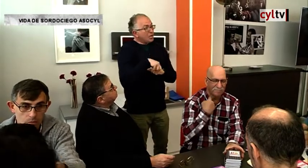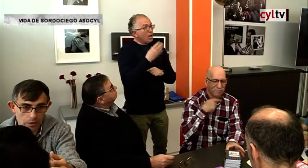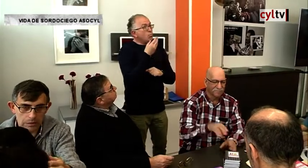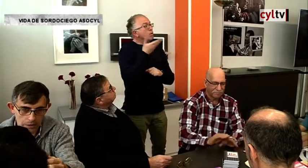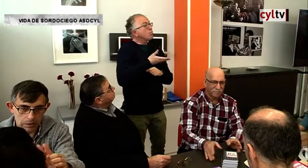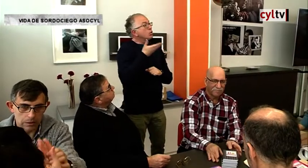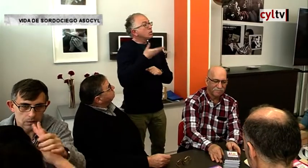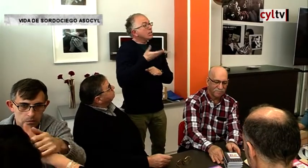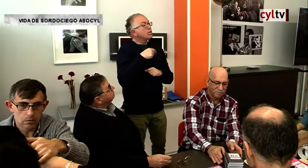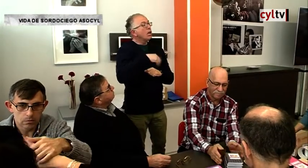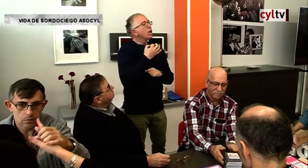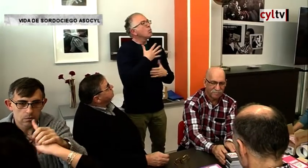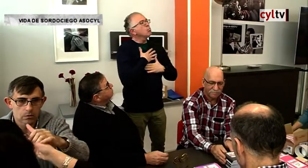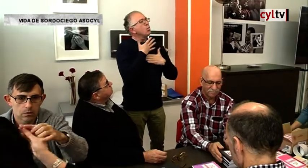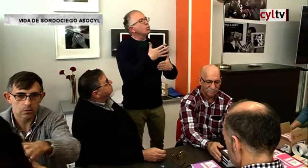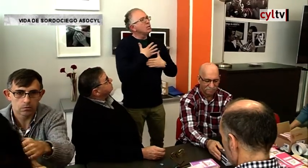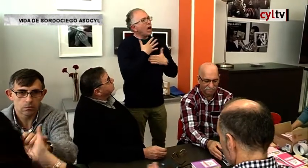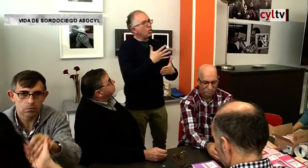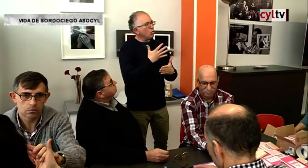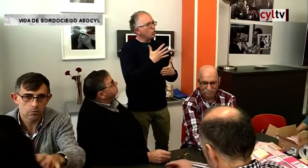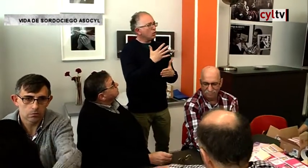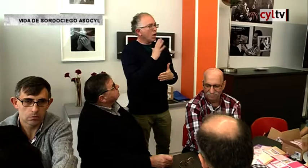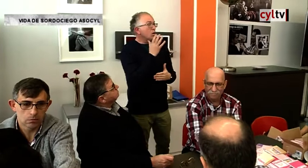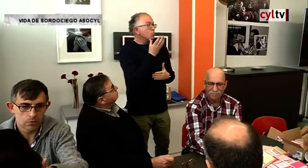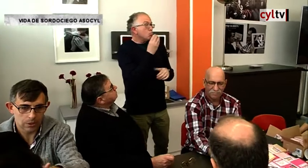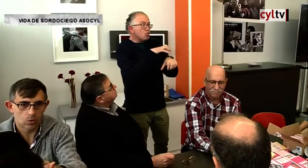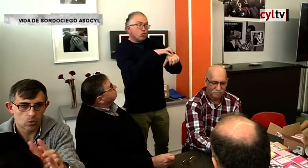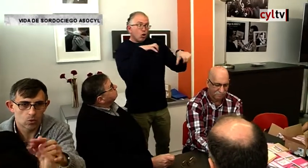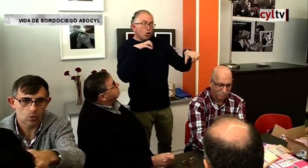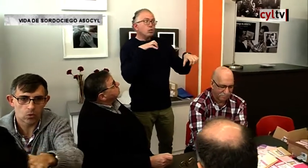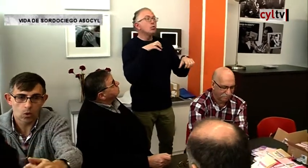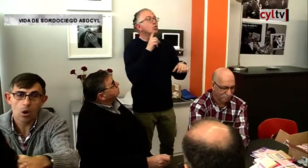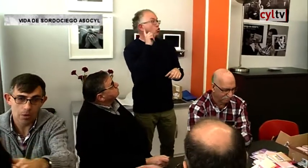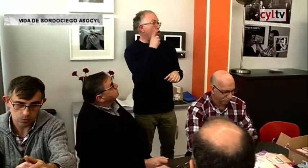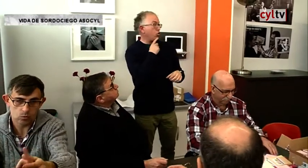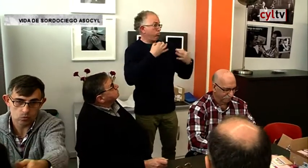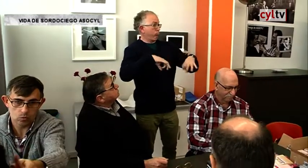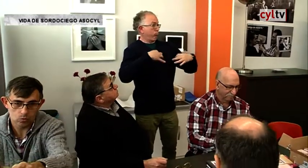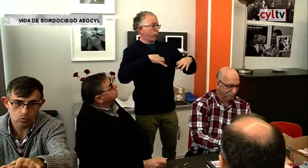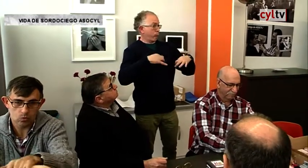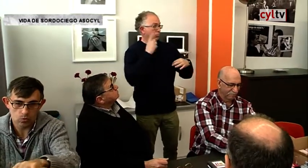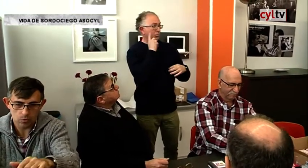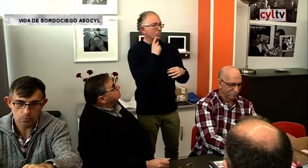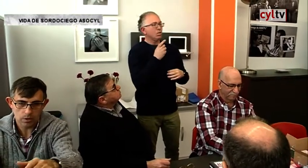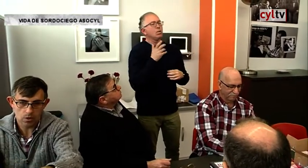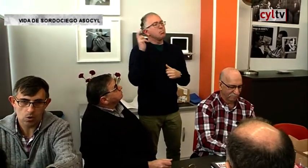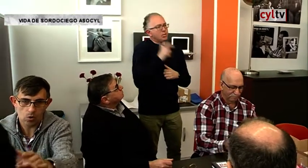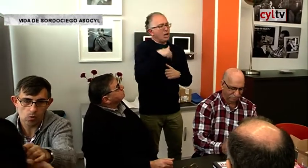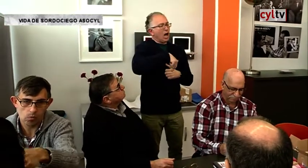se comunican con ellos y es una lengua de signos profunda, la lengua de signos tal cual. Es verdad que, por ejemplo, en el caso de